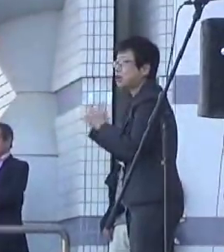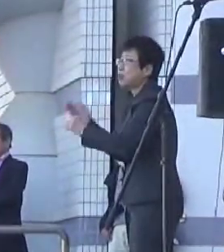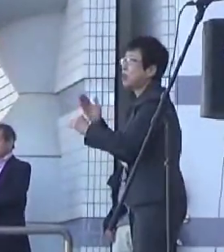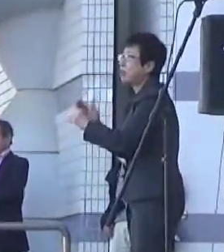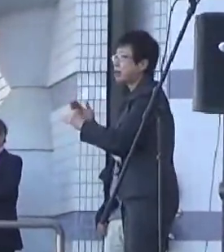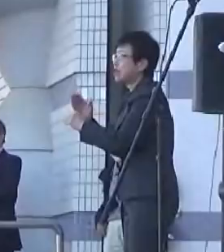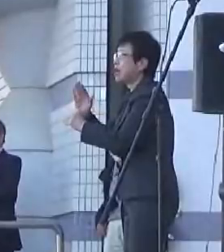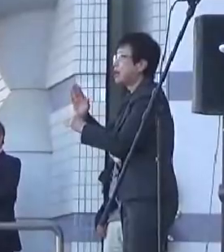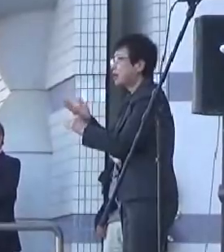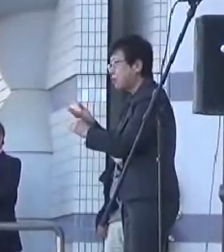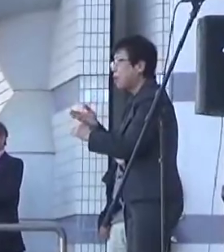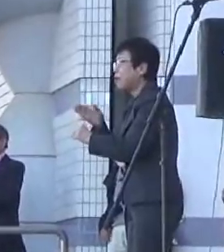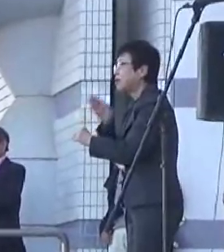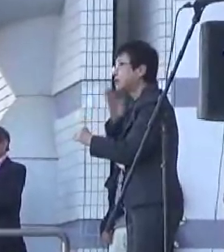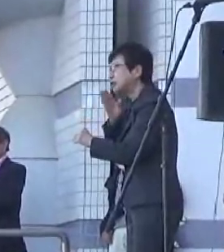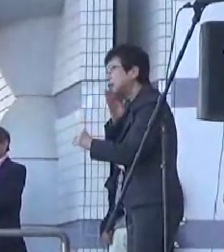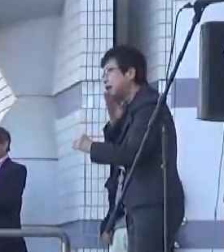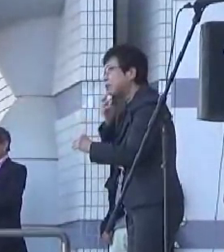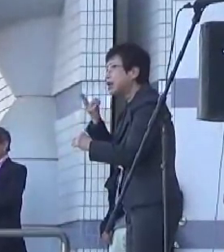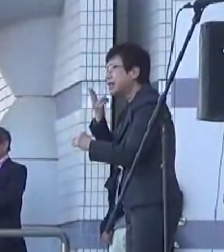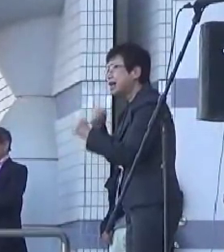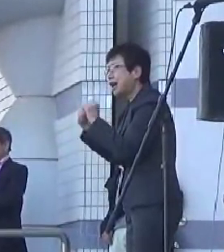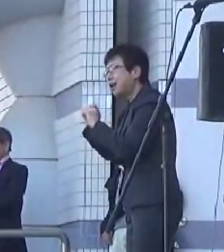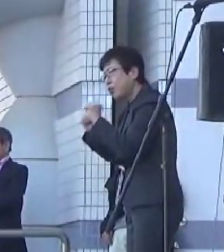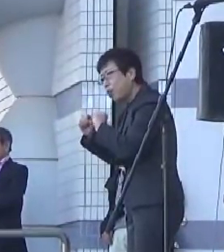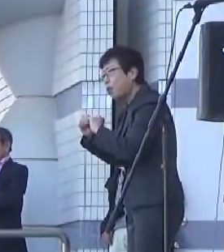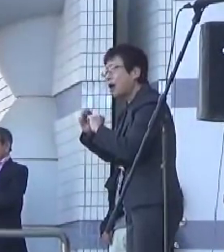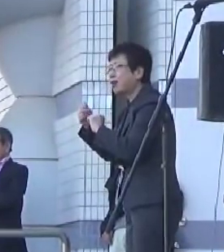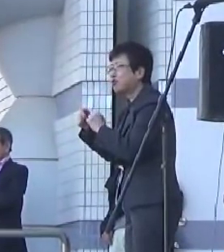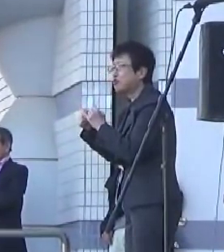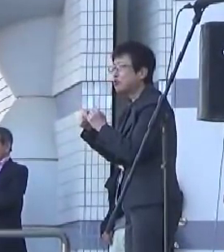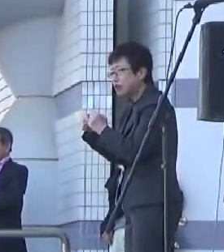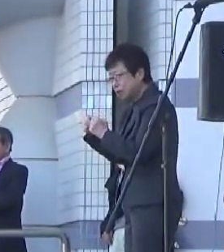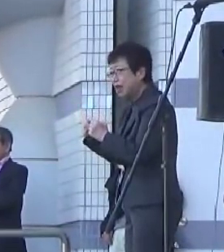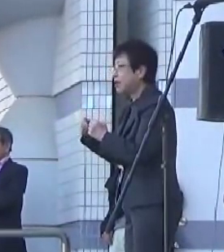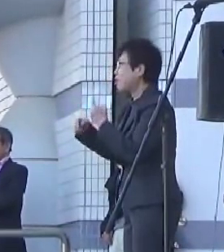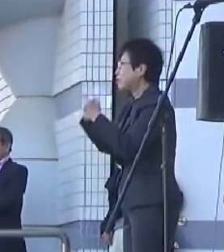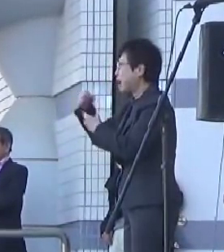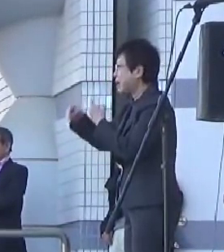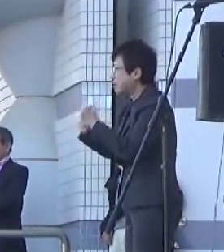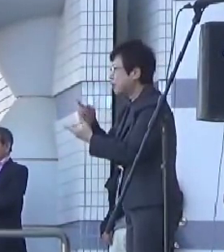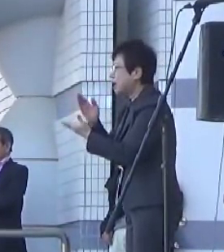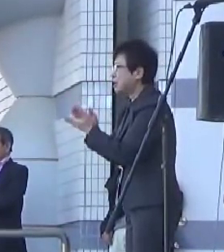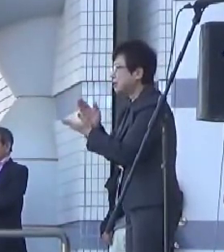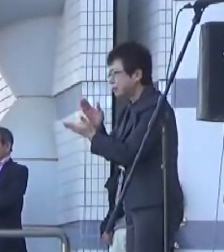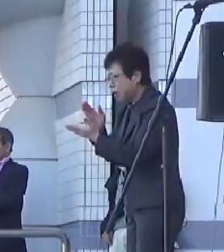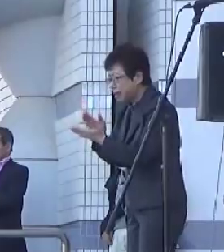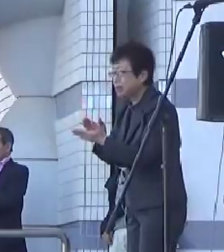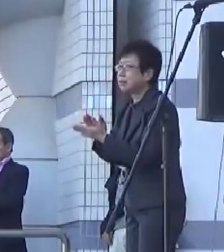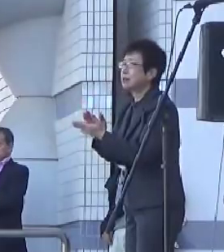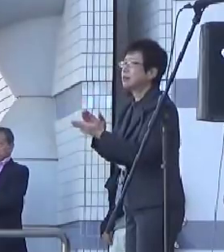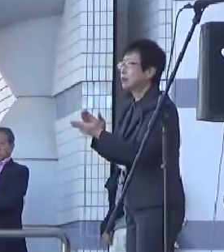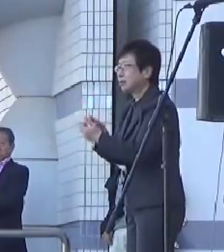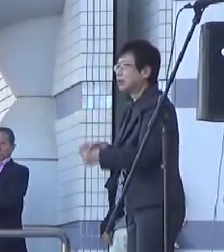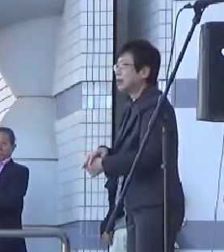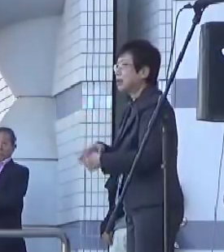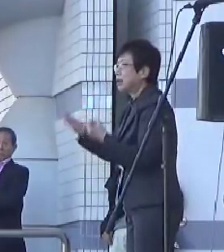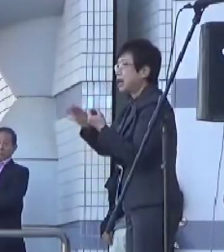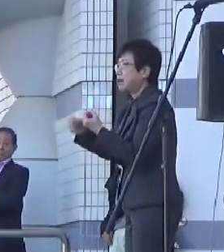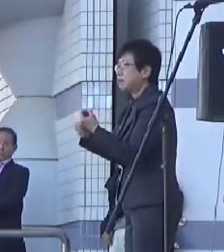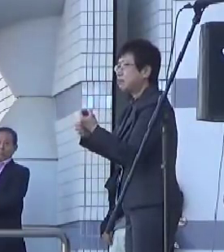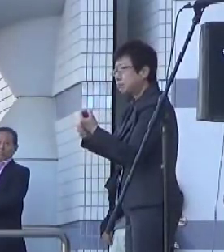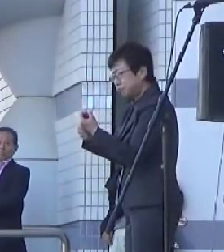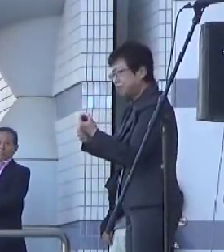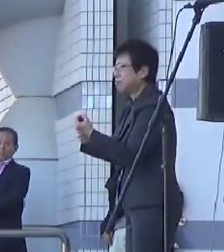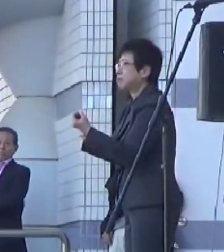進めていますが、実態は再稼働核燃料サイクルは行き詰まり、アベノミクスの中心であった原発輸